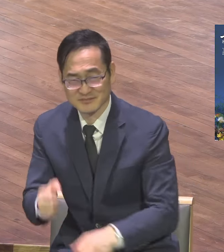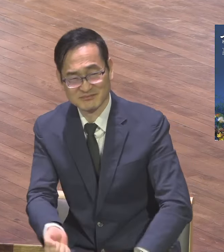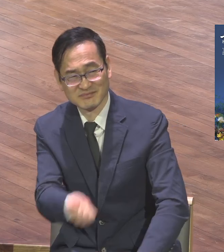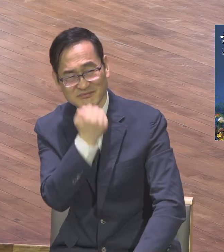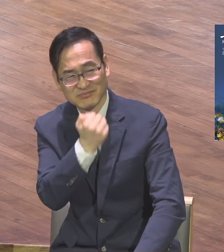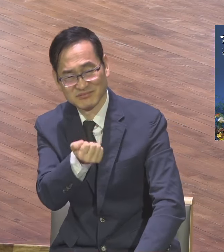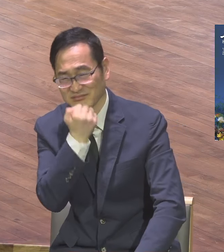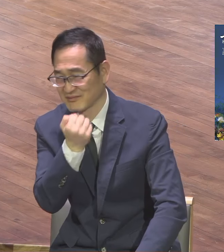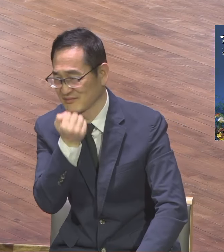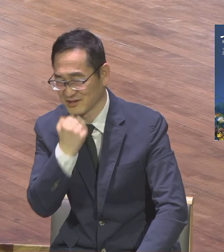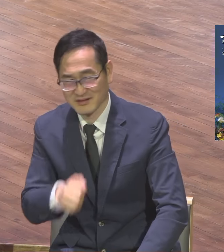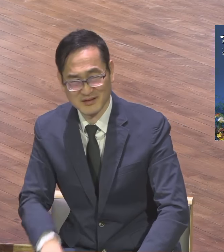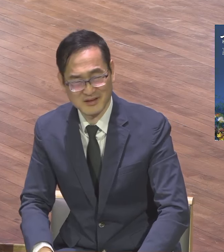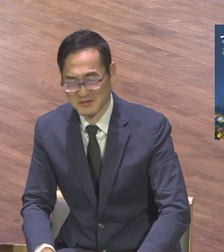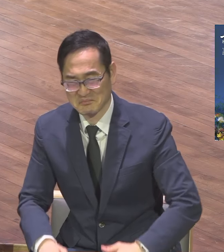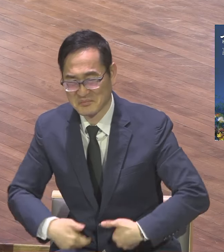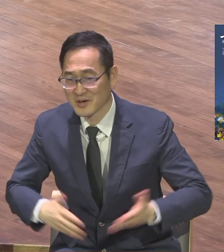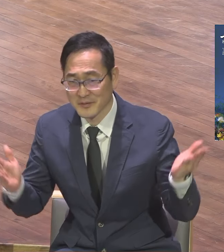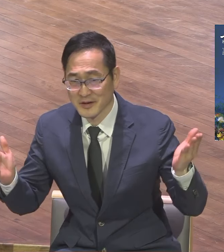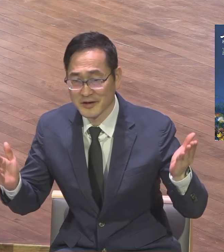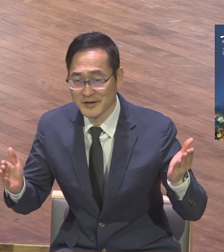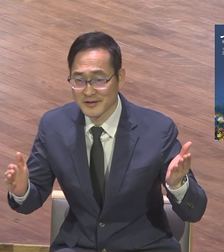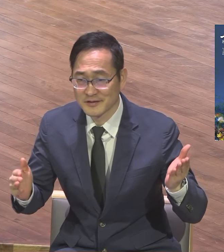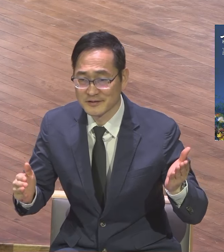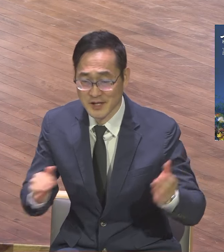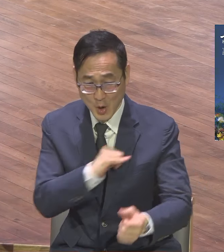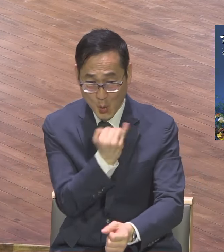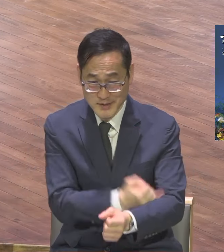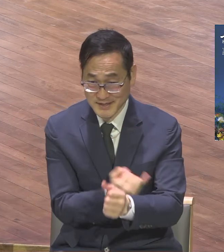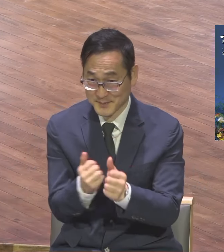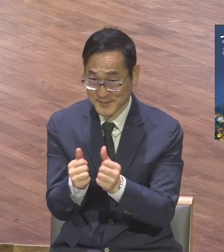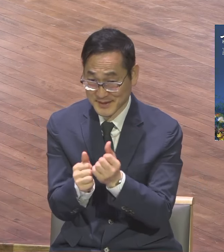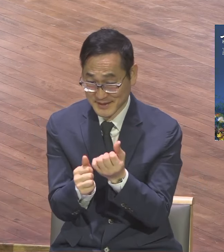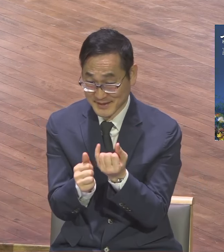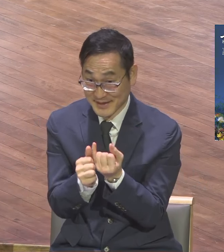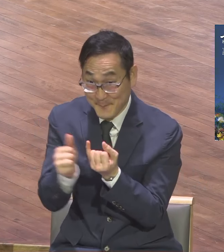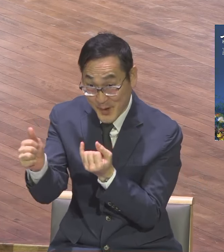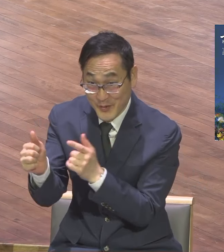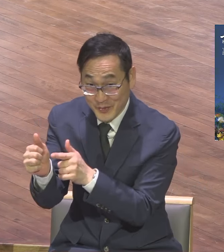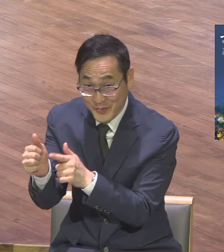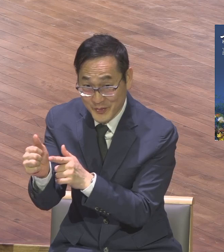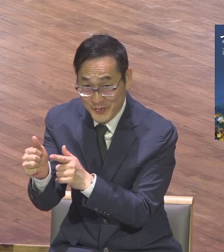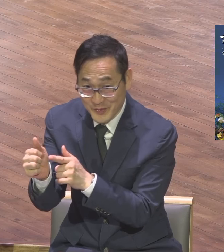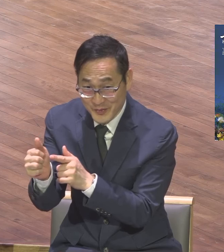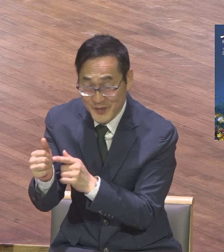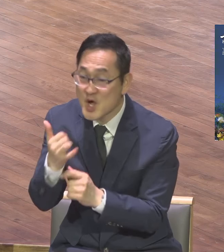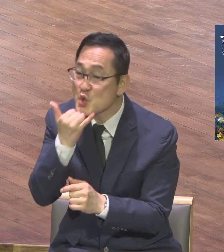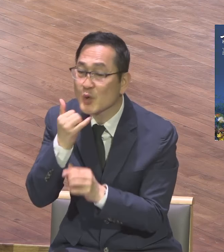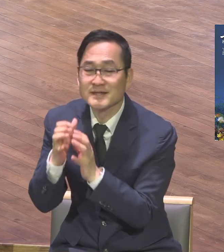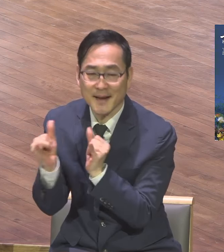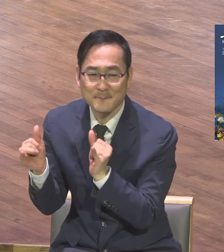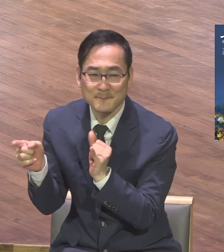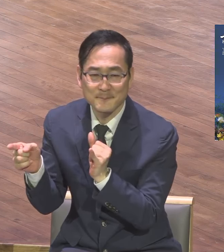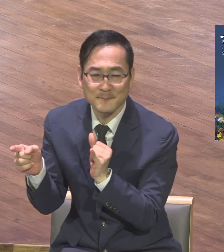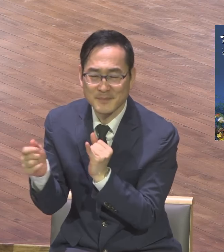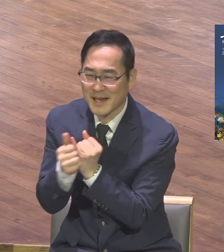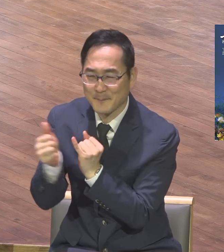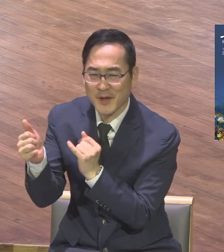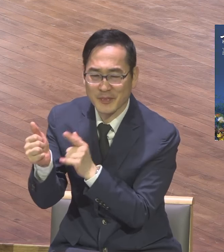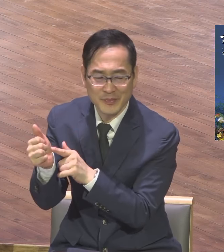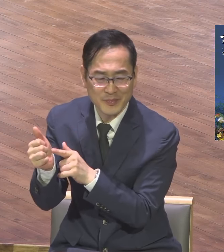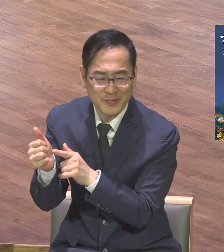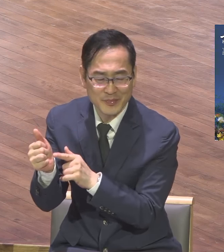우리 교회 그 다녔던 권사님의 남편이 독일 사람이에요. 지금 스위스 살아요. 우리 남편